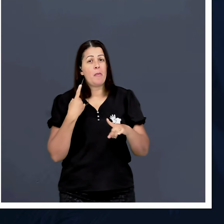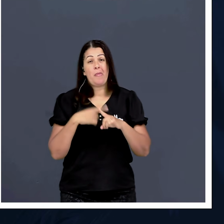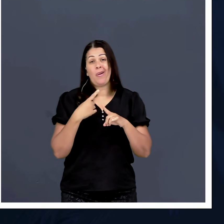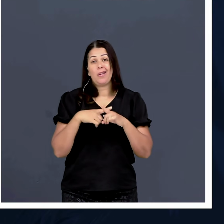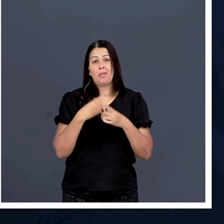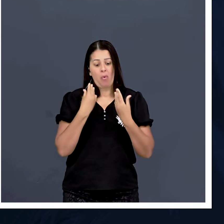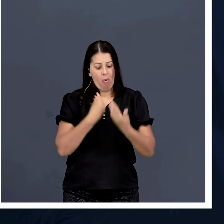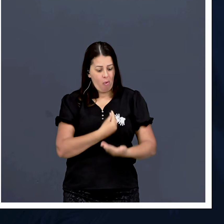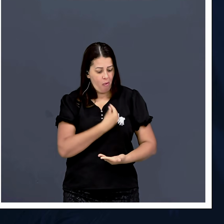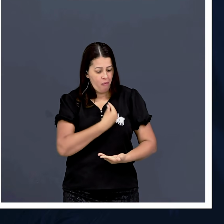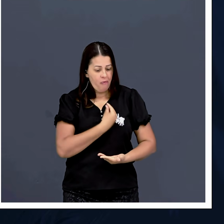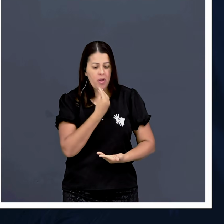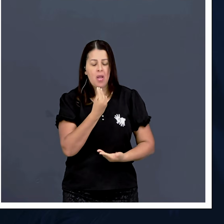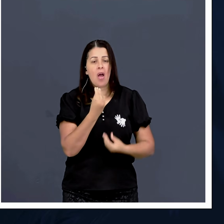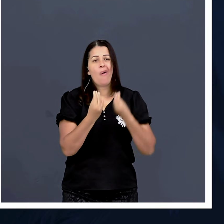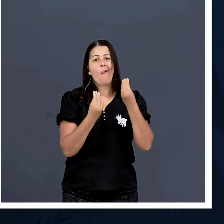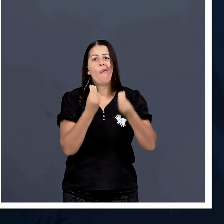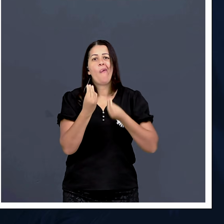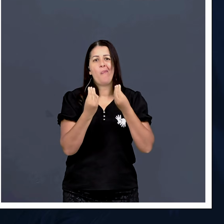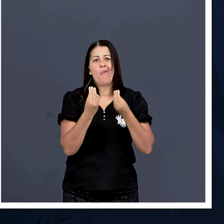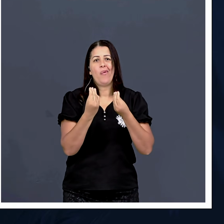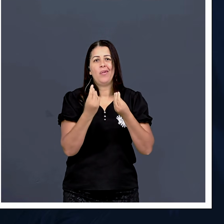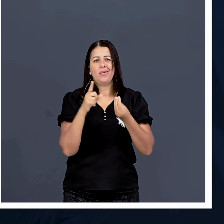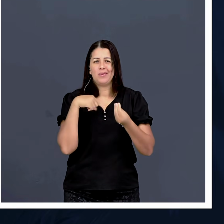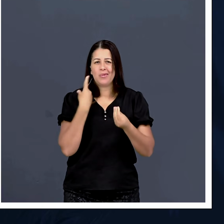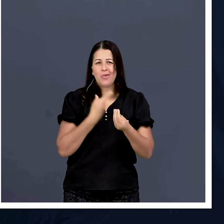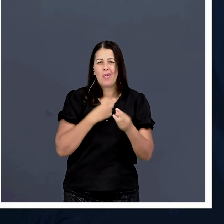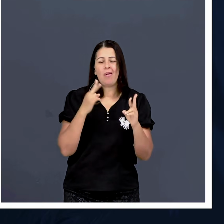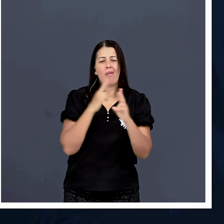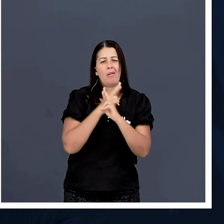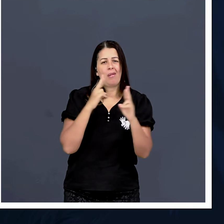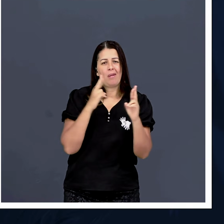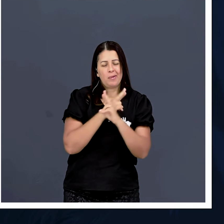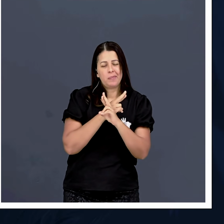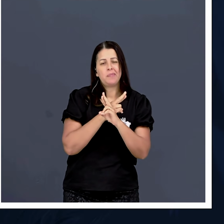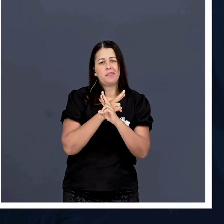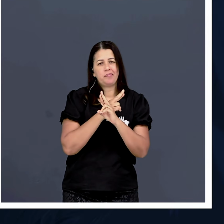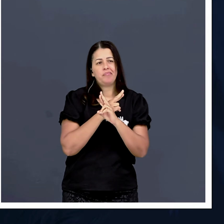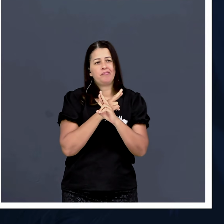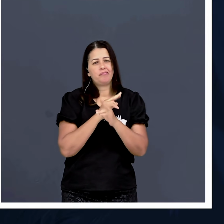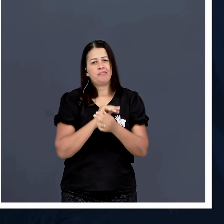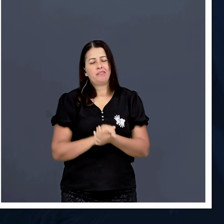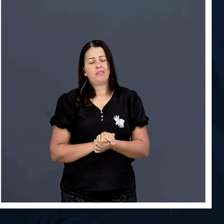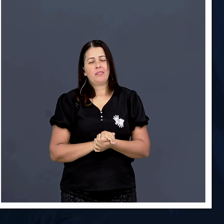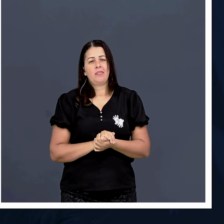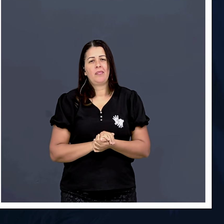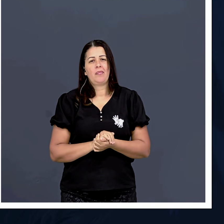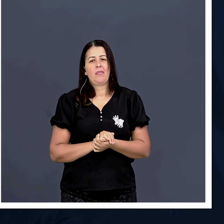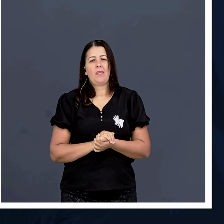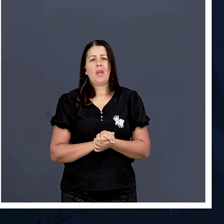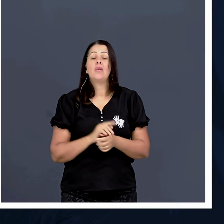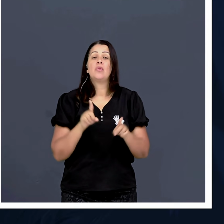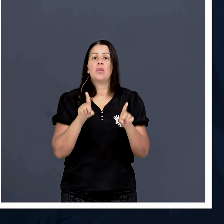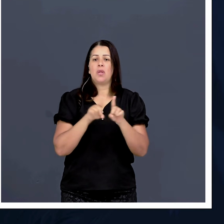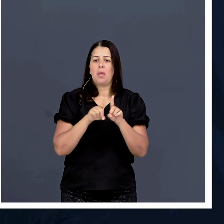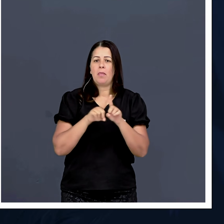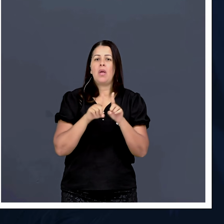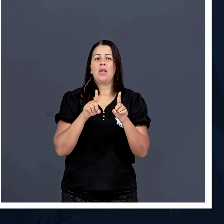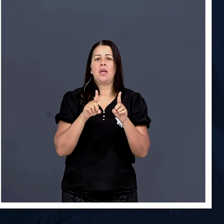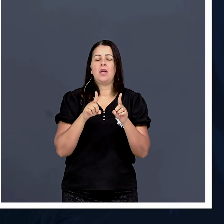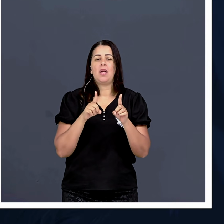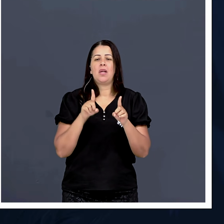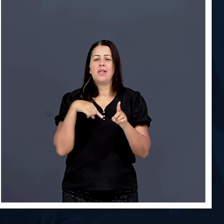nós vivemos. Isso define a maneira como nós nos relacionamos. E isso vai definir se nós